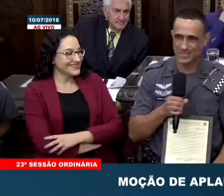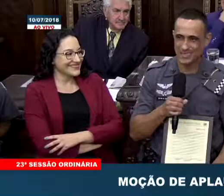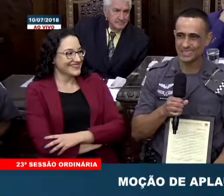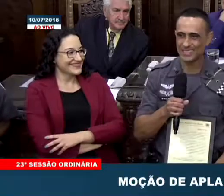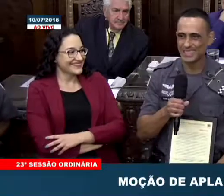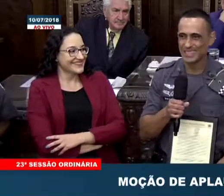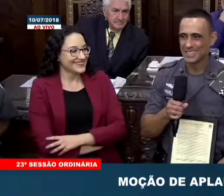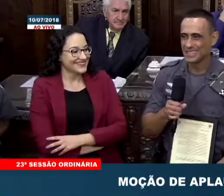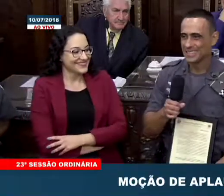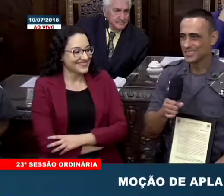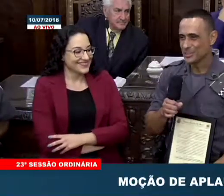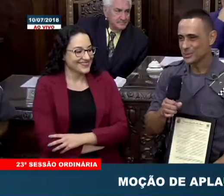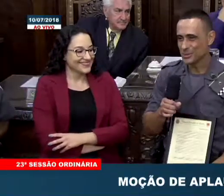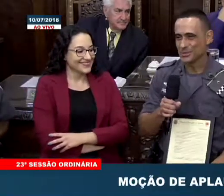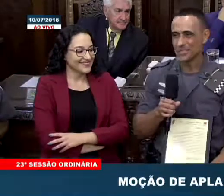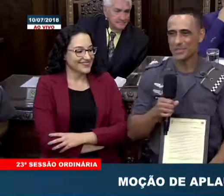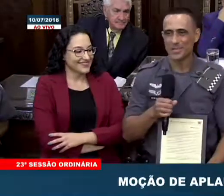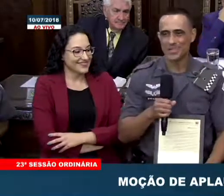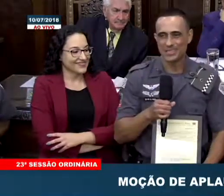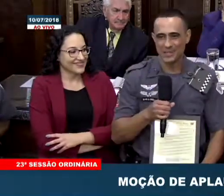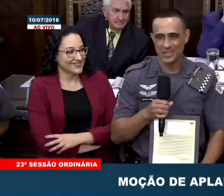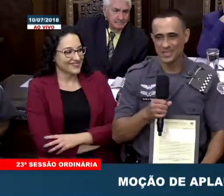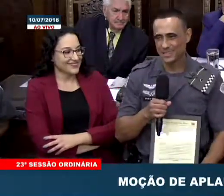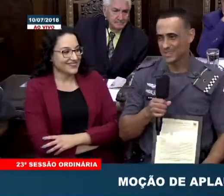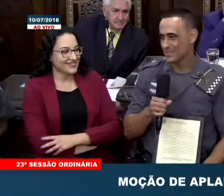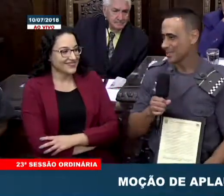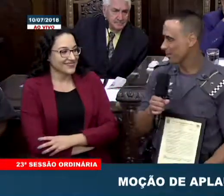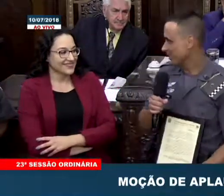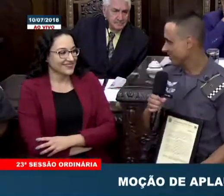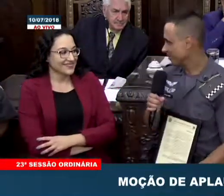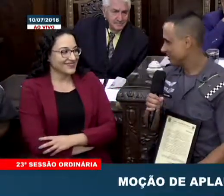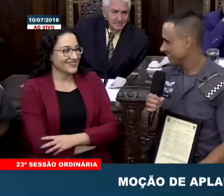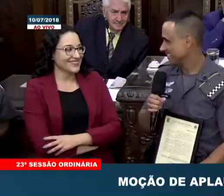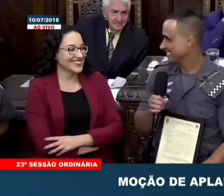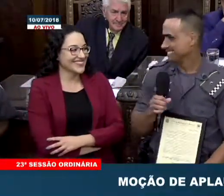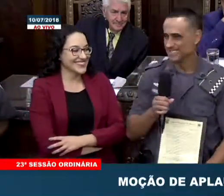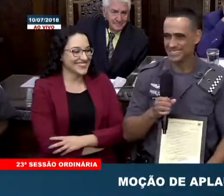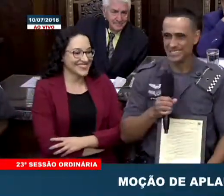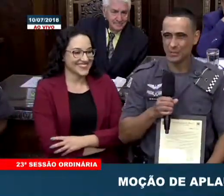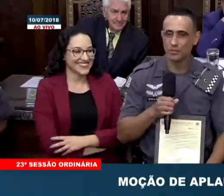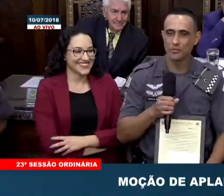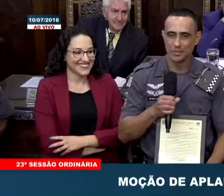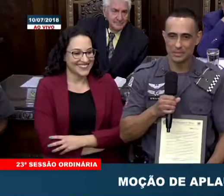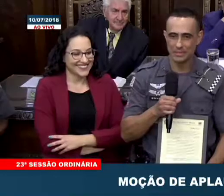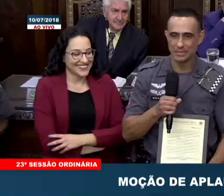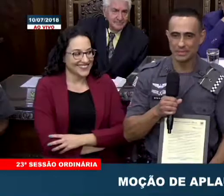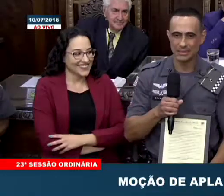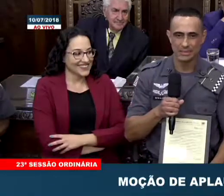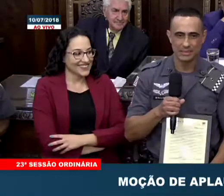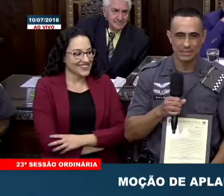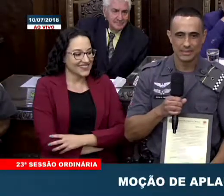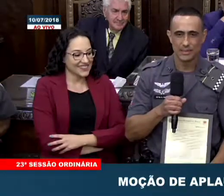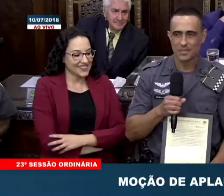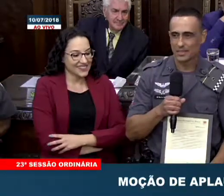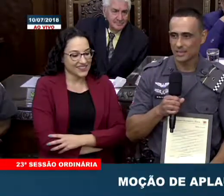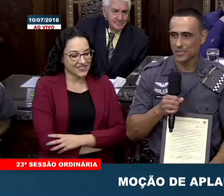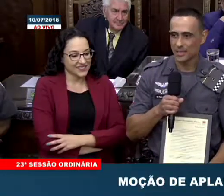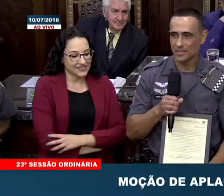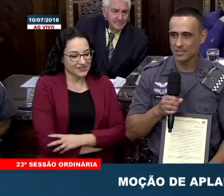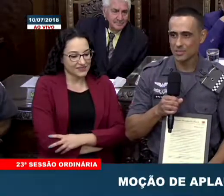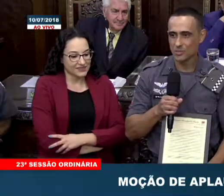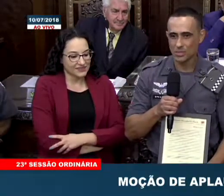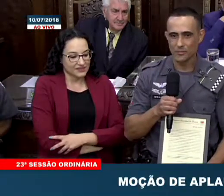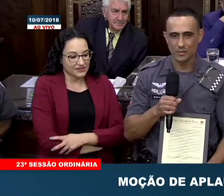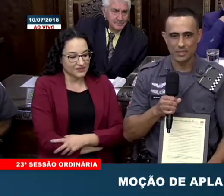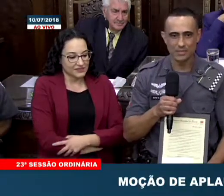minhas irmãs. Dedico essa homenagem também a eles, à minha namorada Juliana e ao meu filho, que não está aqui no